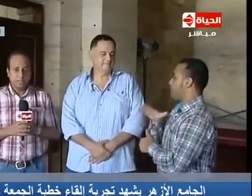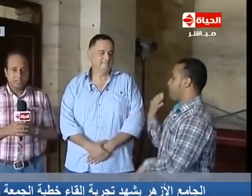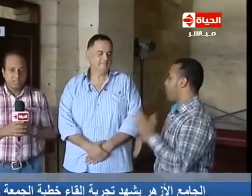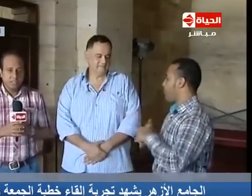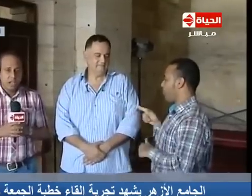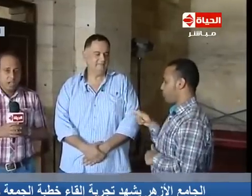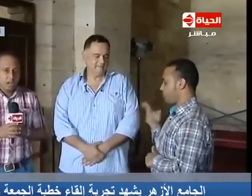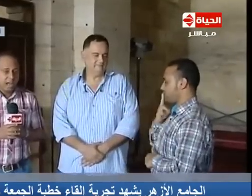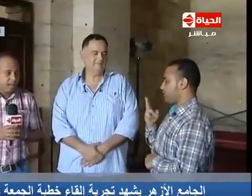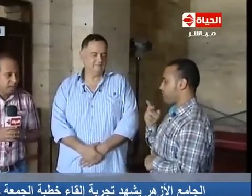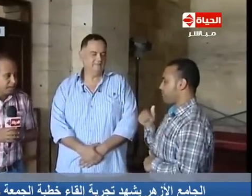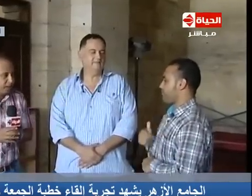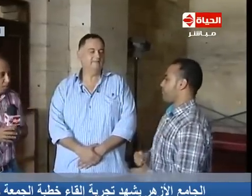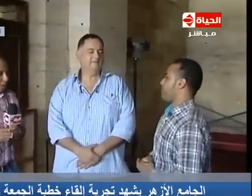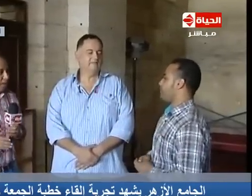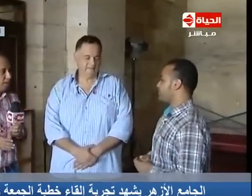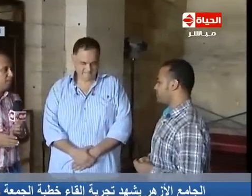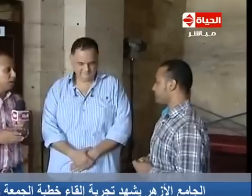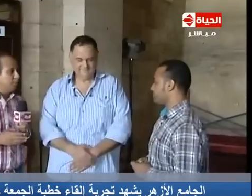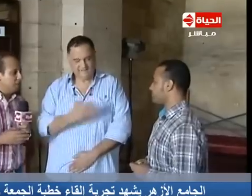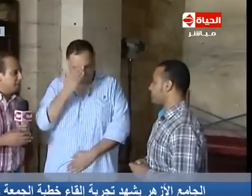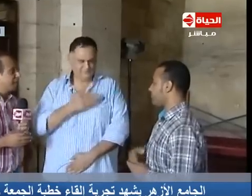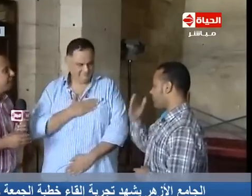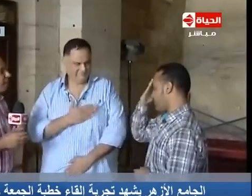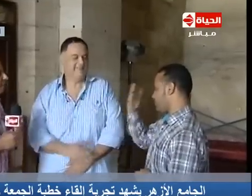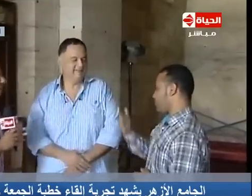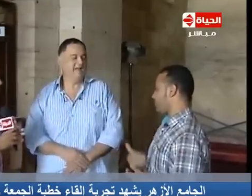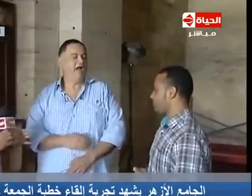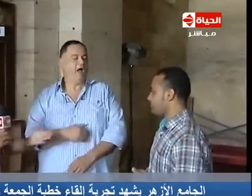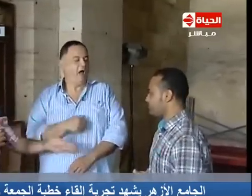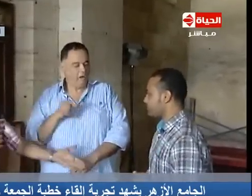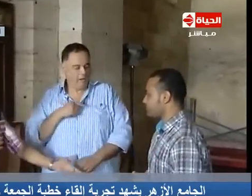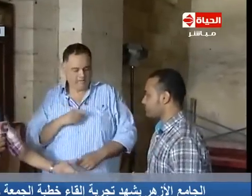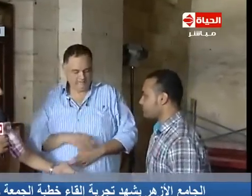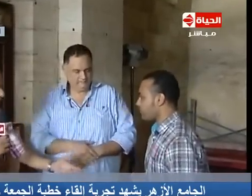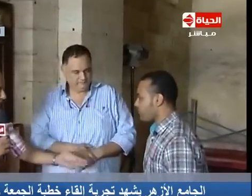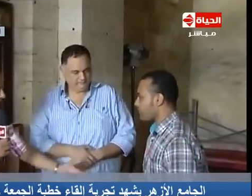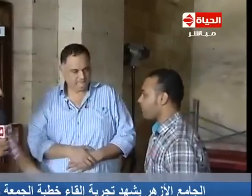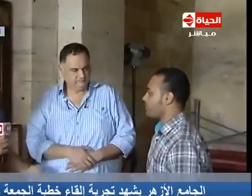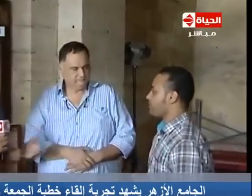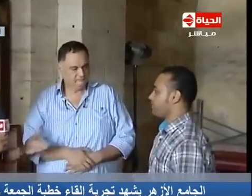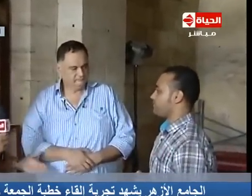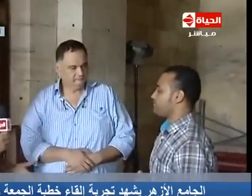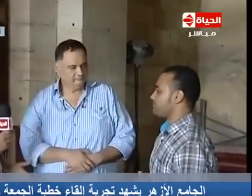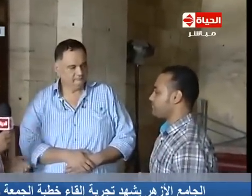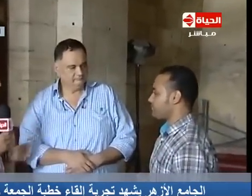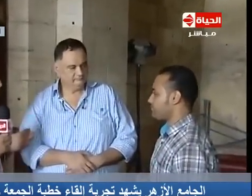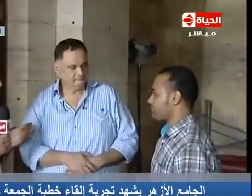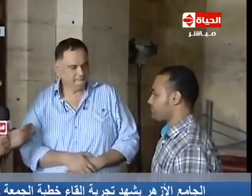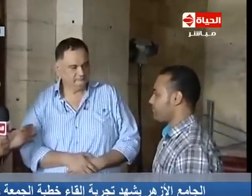المجلس الاعلى للمعاقين. بنرحب بيك. تمام. طيب انا برضه عايز اتعرف بحضرتك، وكلمنا برضه عايز هو